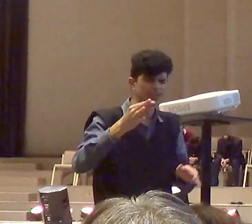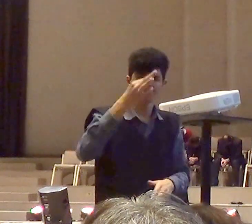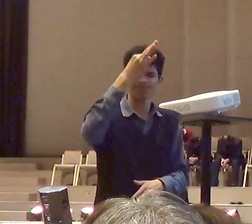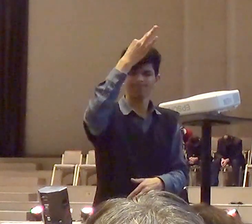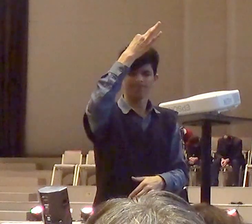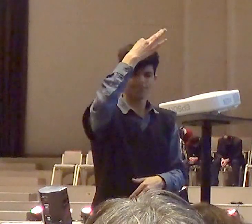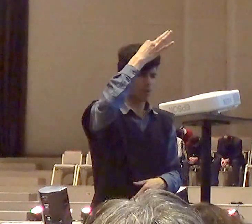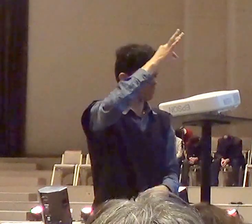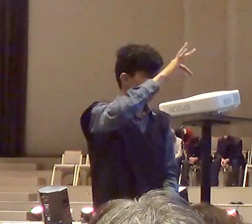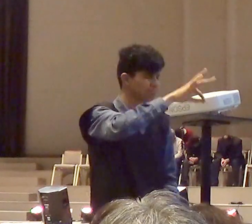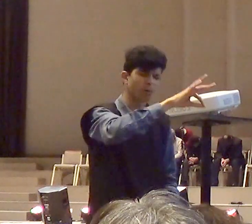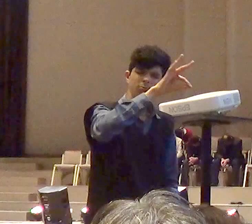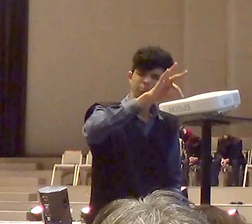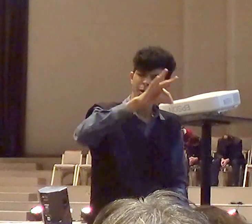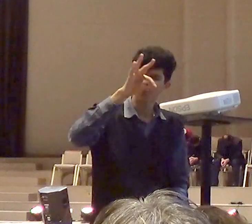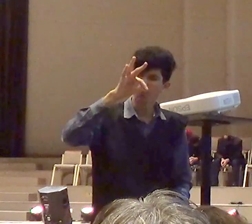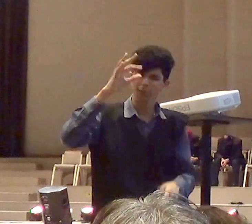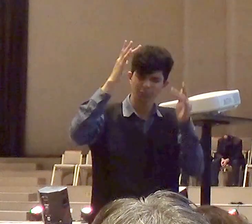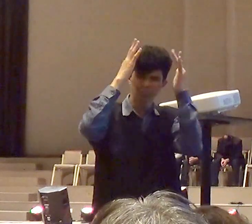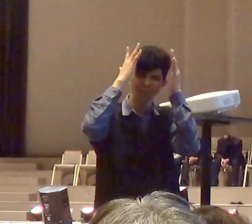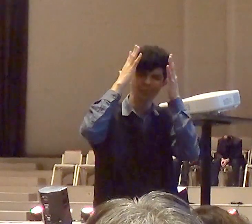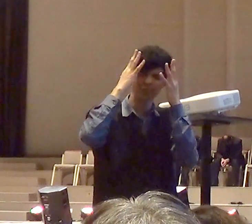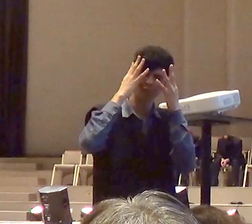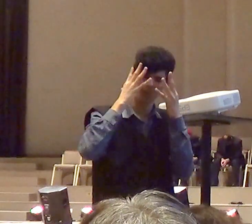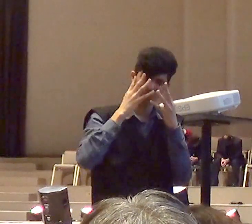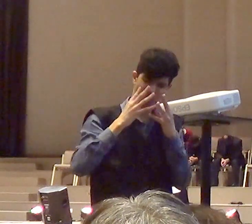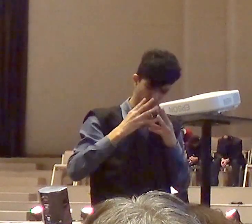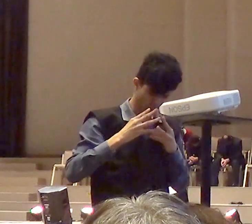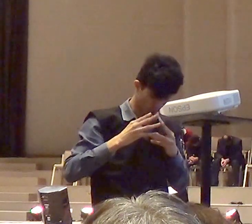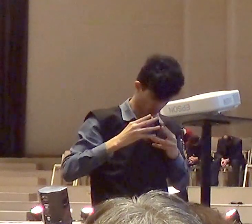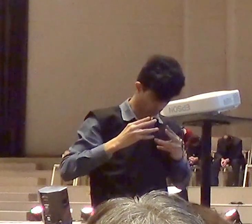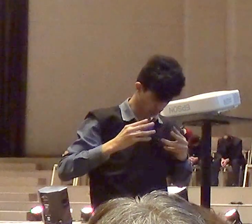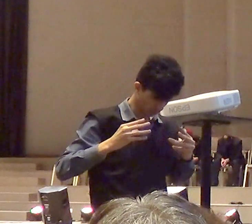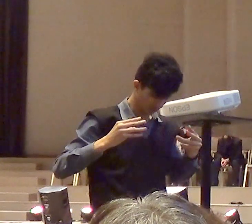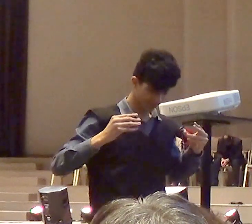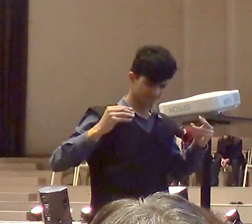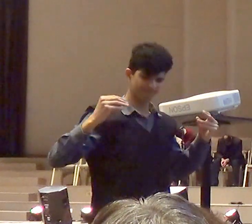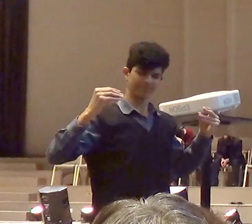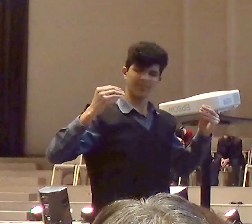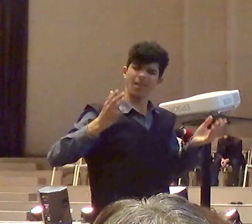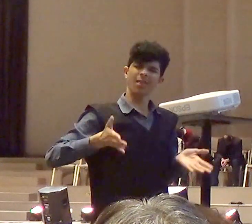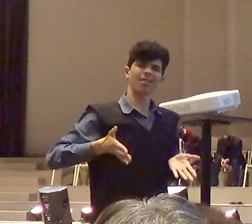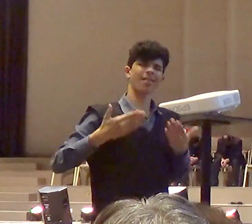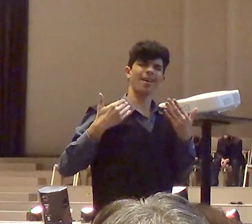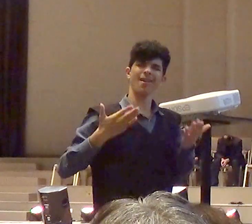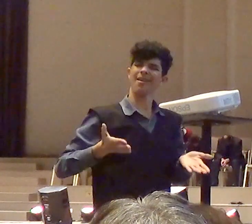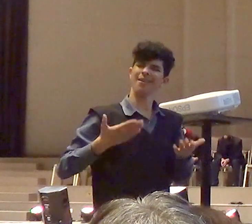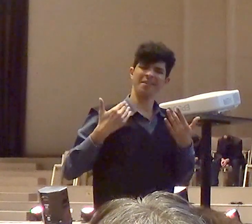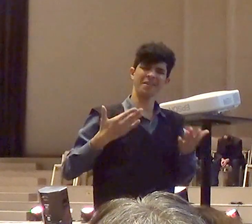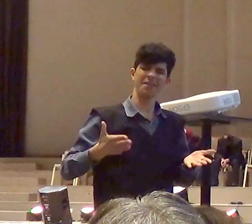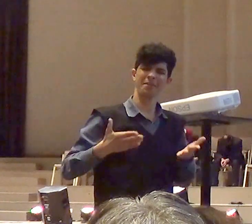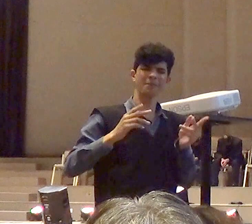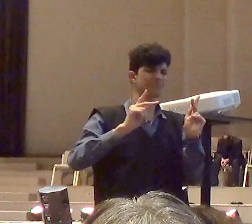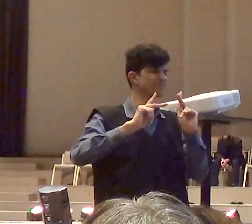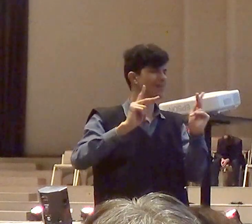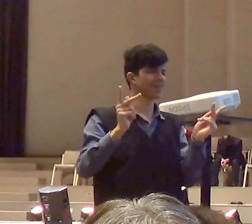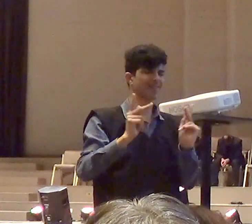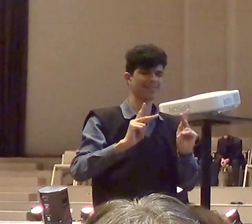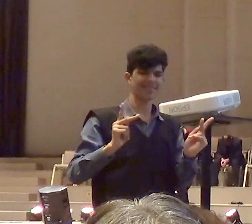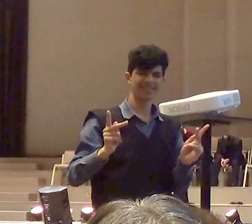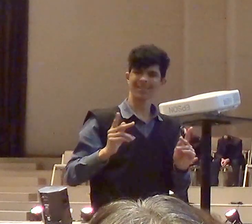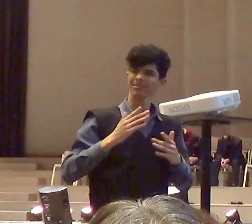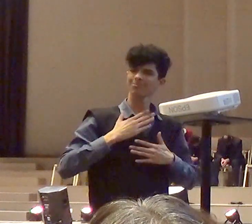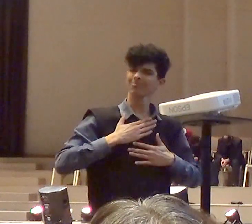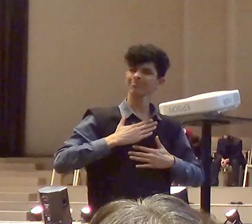teu espírito sobre eles derrama Senhor derrama do óleo do teu espírito derrama senhor de